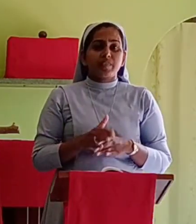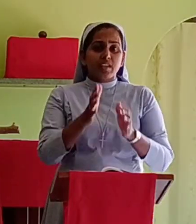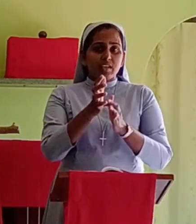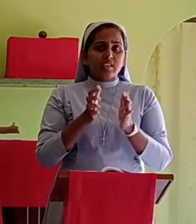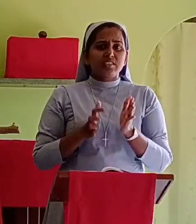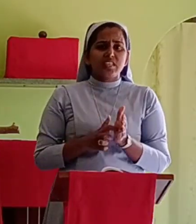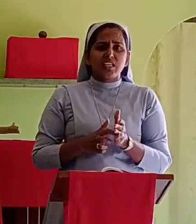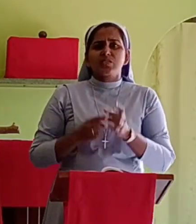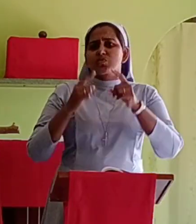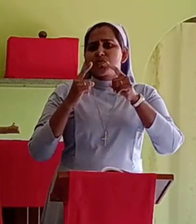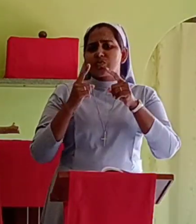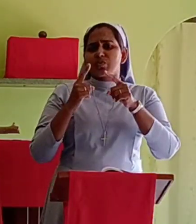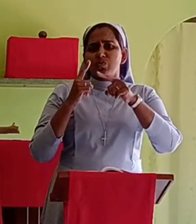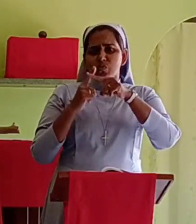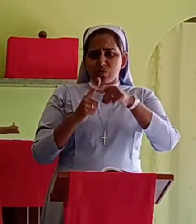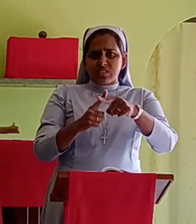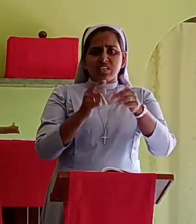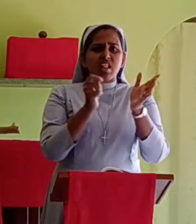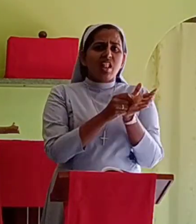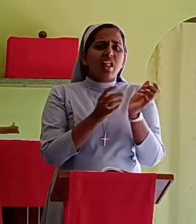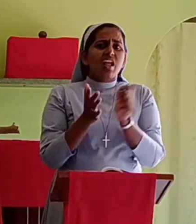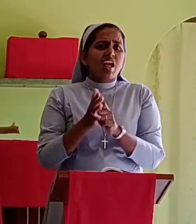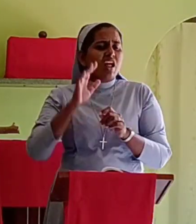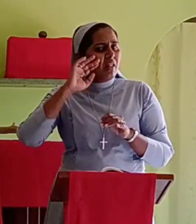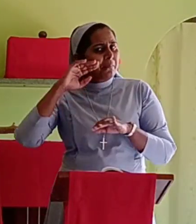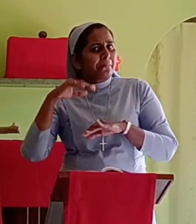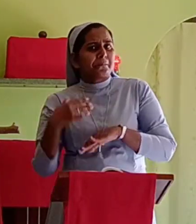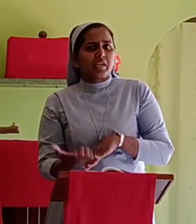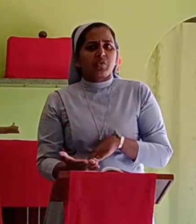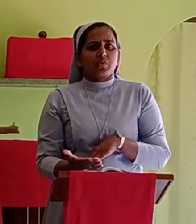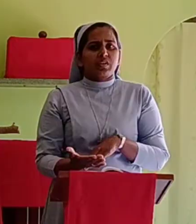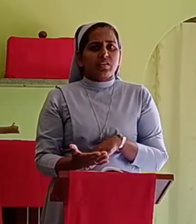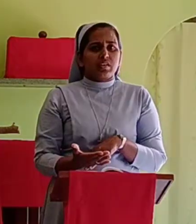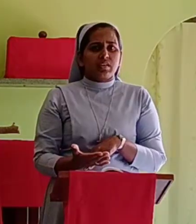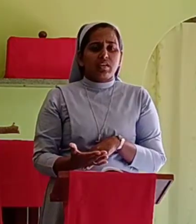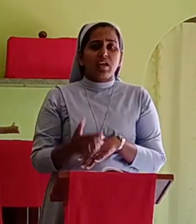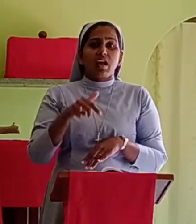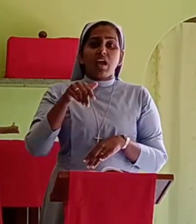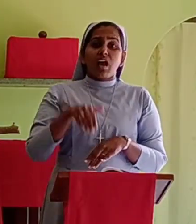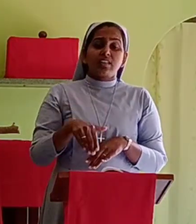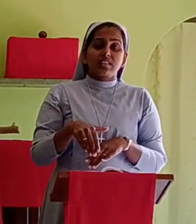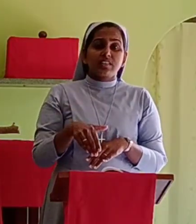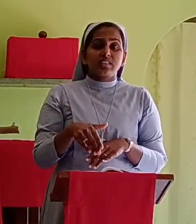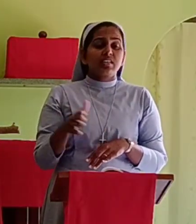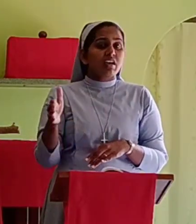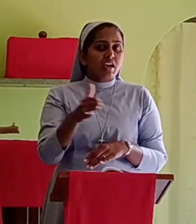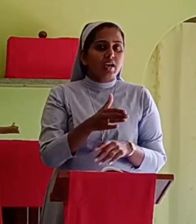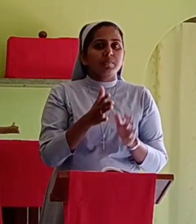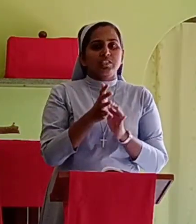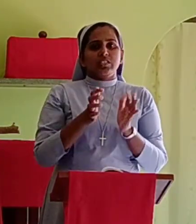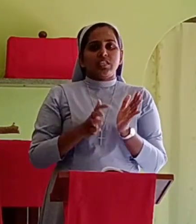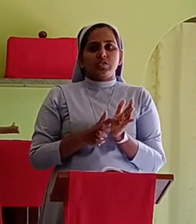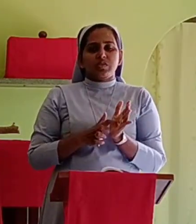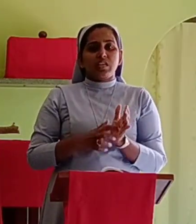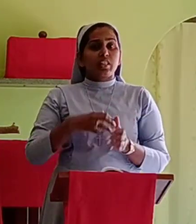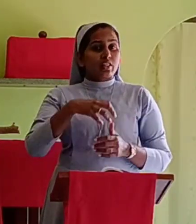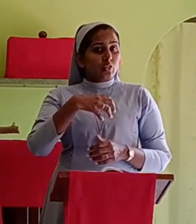ලැබ උකුත් වී යාගයක් වූවාක් මෙන් අපිදු උන්වහන්සේගේ